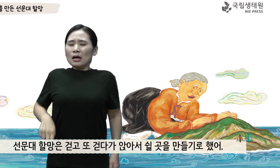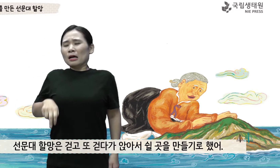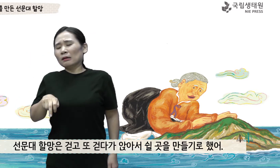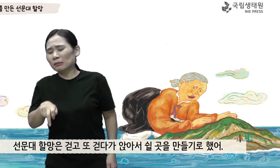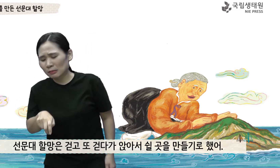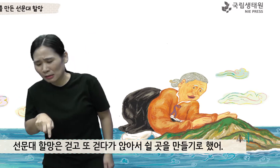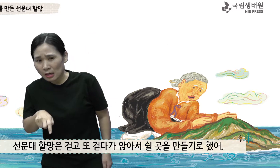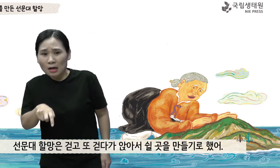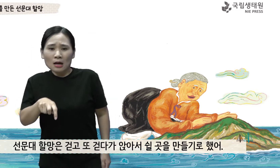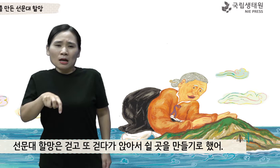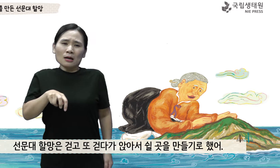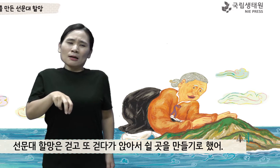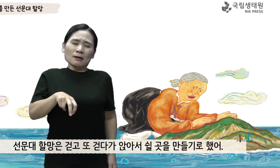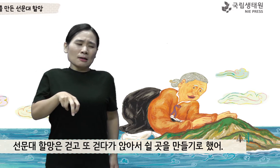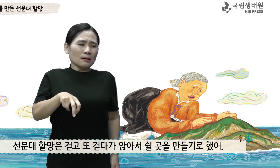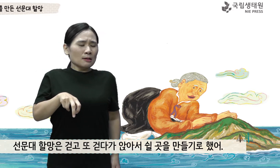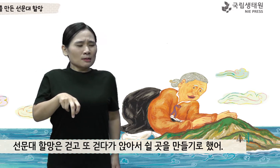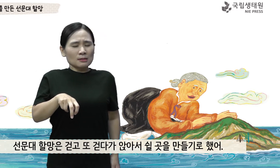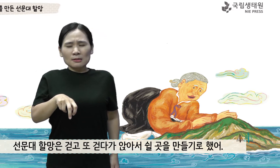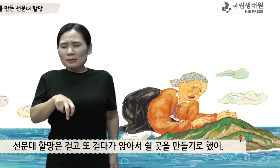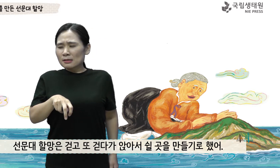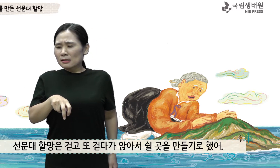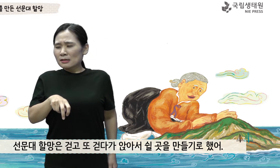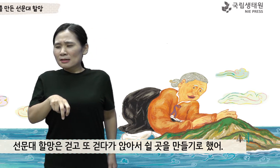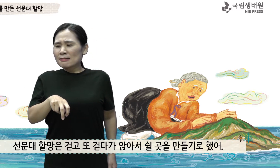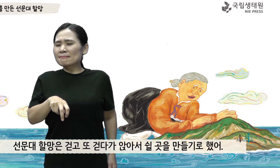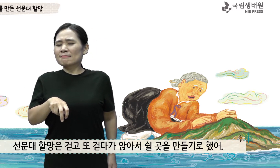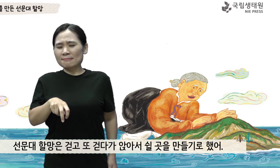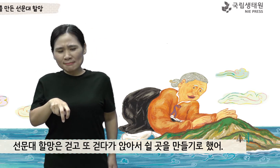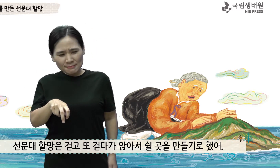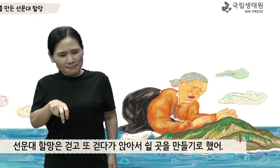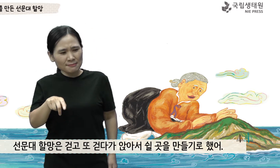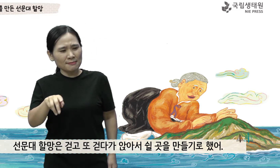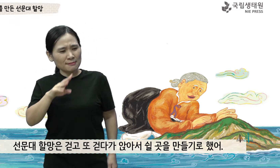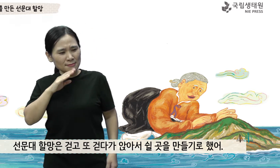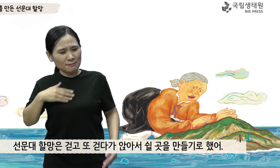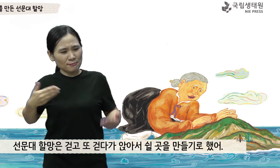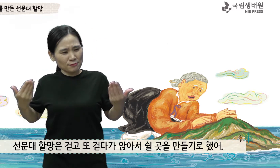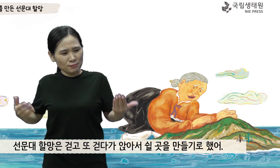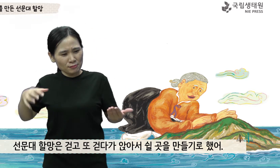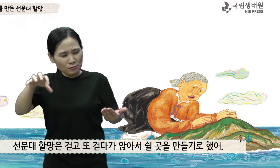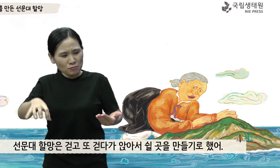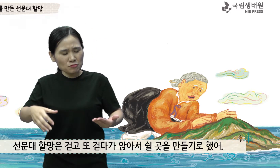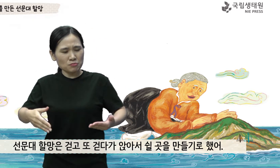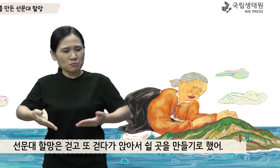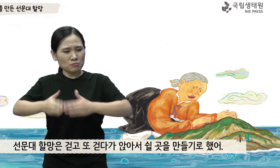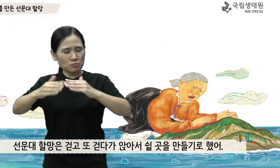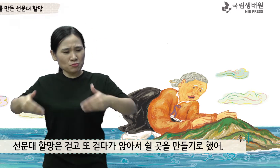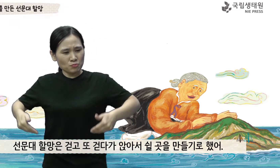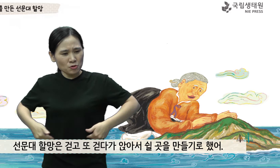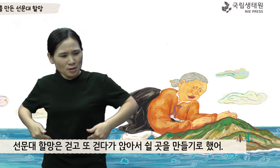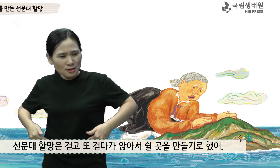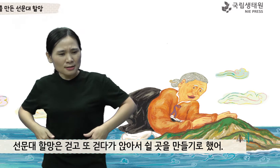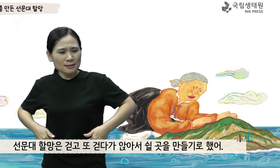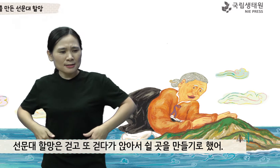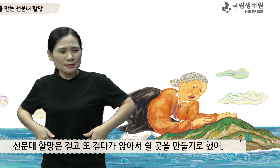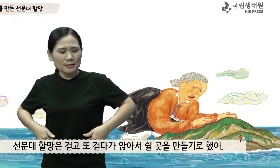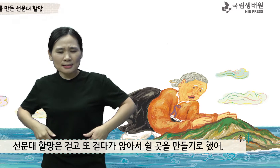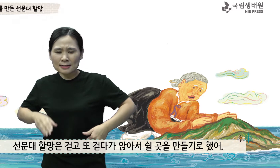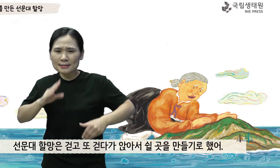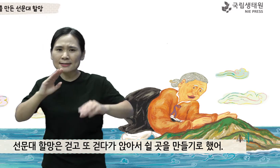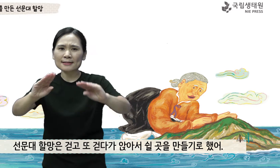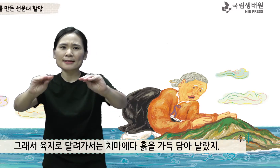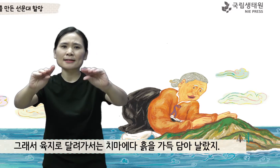섬문대 할망은 걷고 또 걷다가 앉아서 쉴 곳을 만들기로 했어.